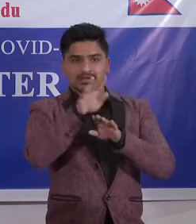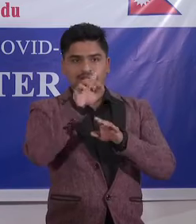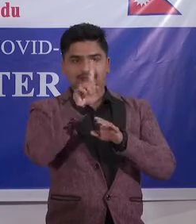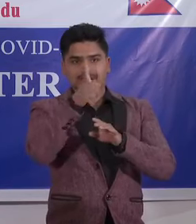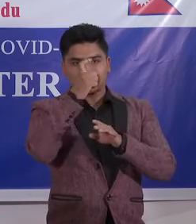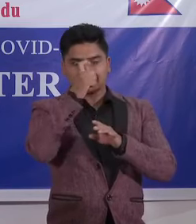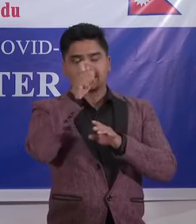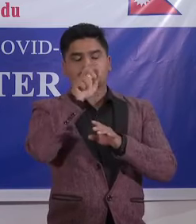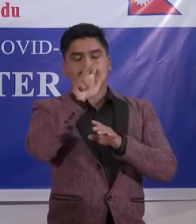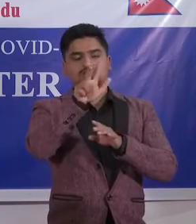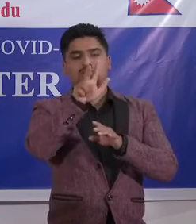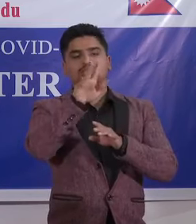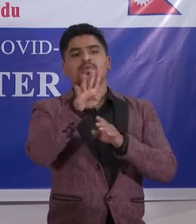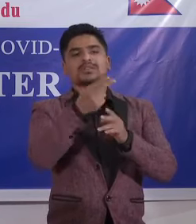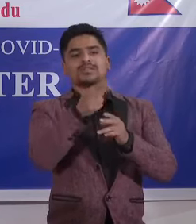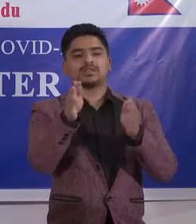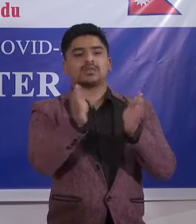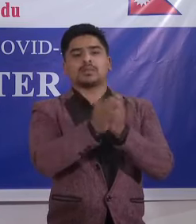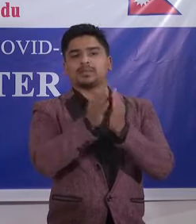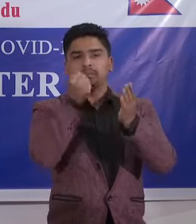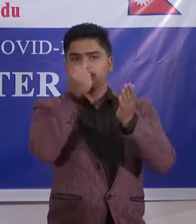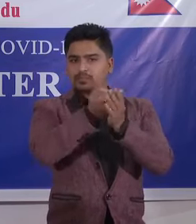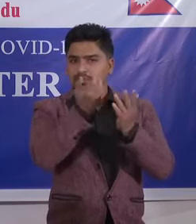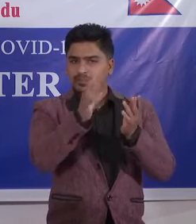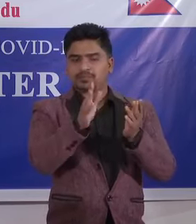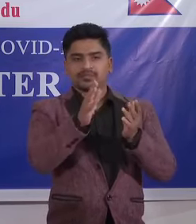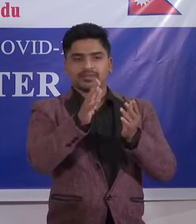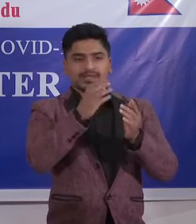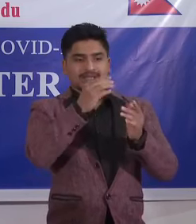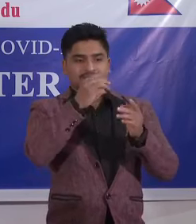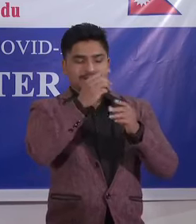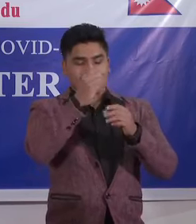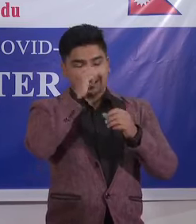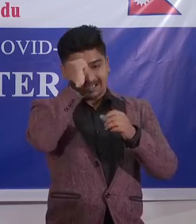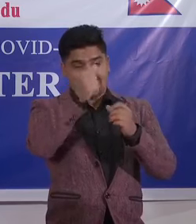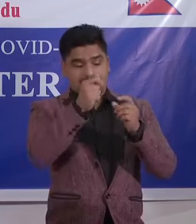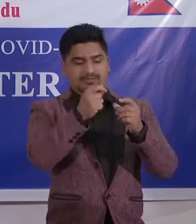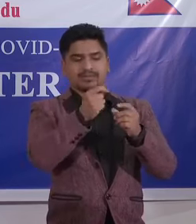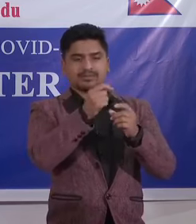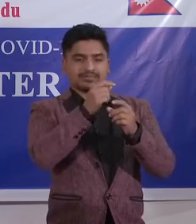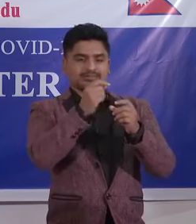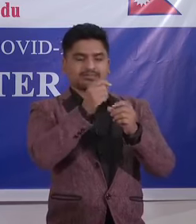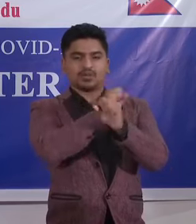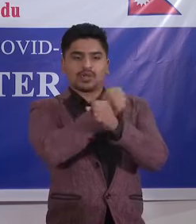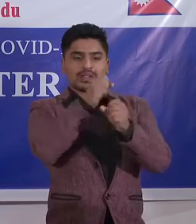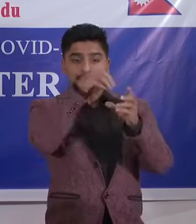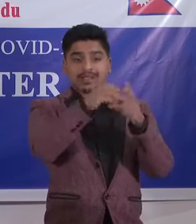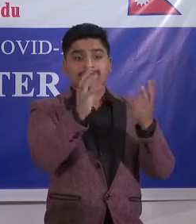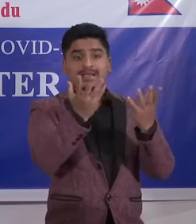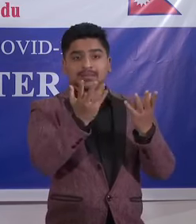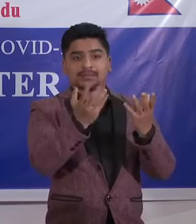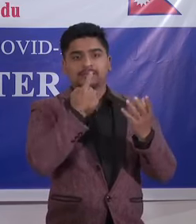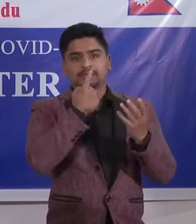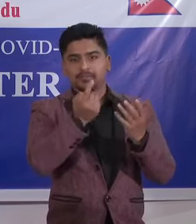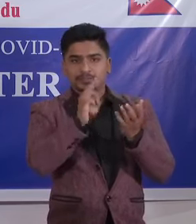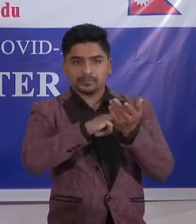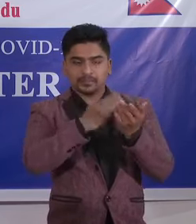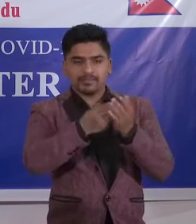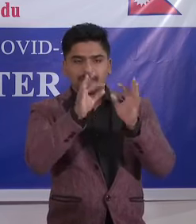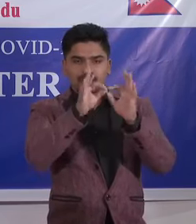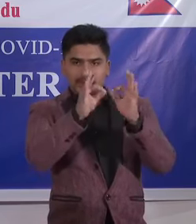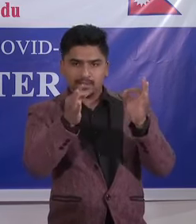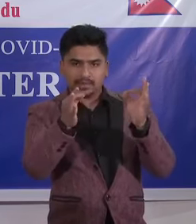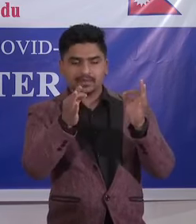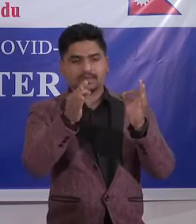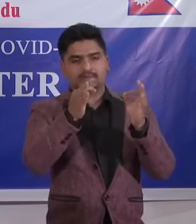च जना भगोछ तोटल रेट जोन अब यो रेट जोन राइसोलेशन को सम्भन्द के हो बनदा खेरी रेट जोन बने को बिबिन्न